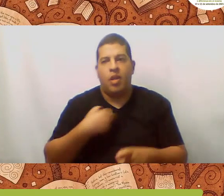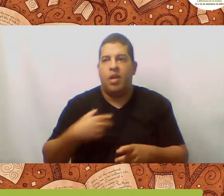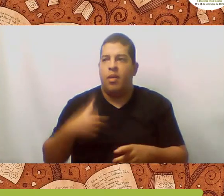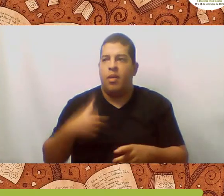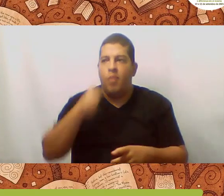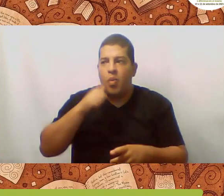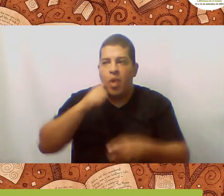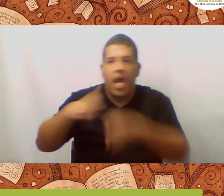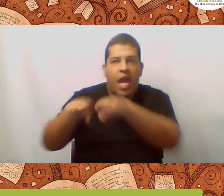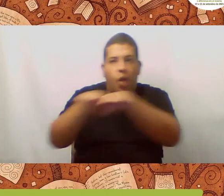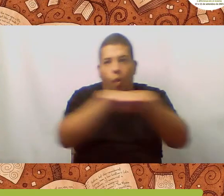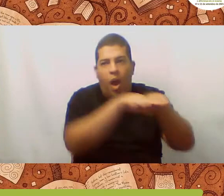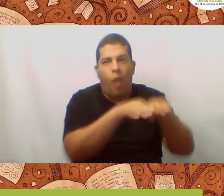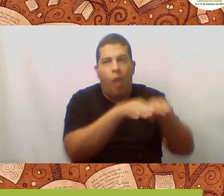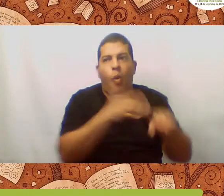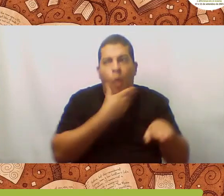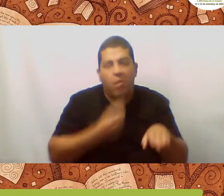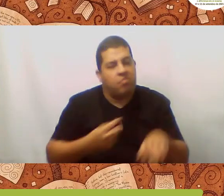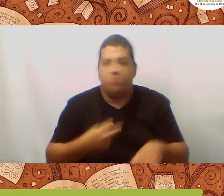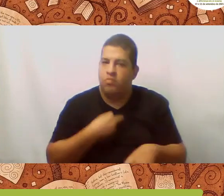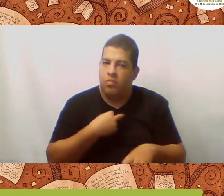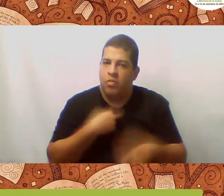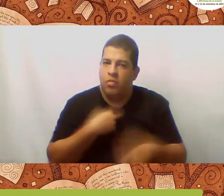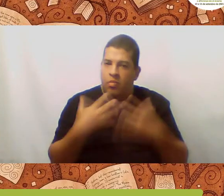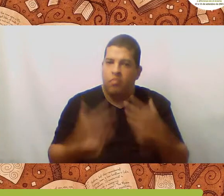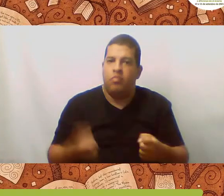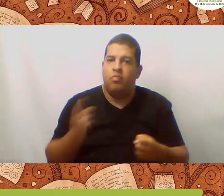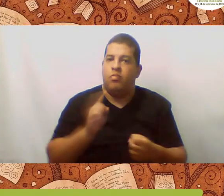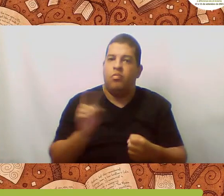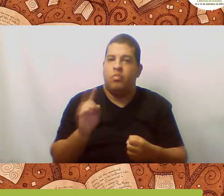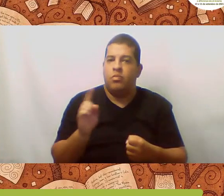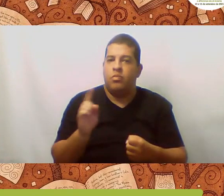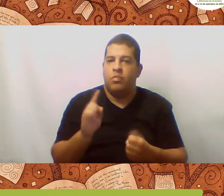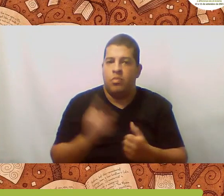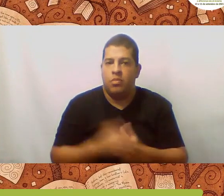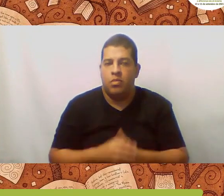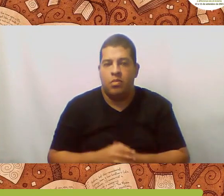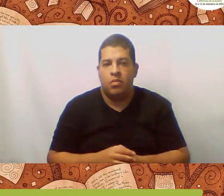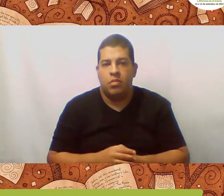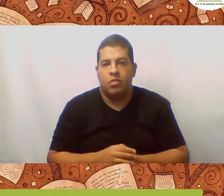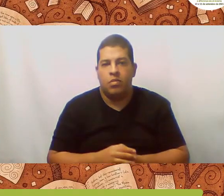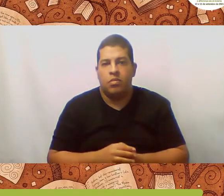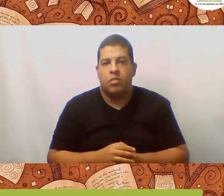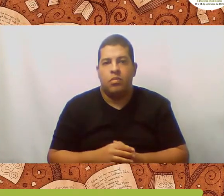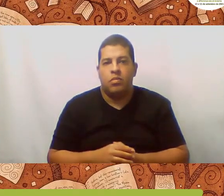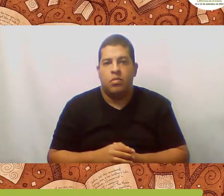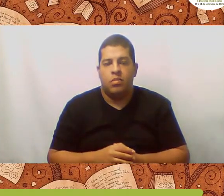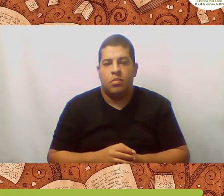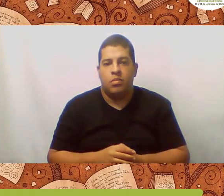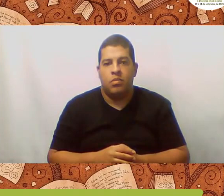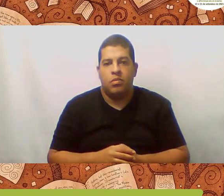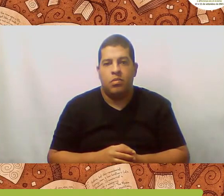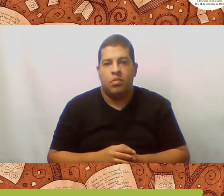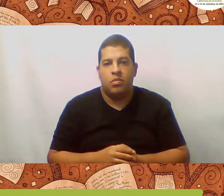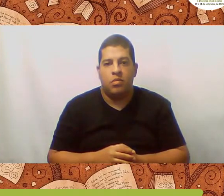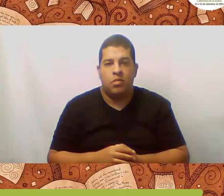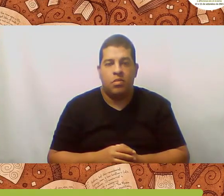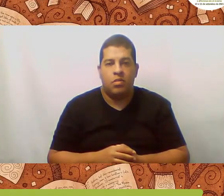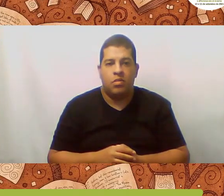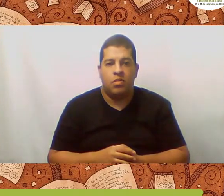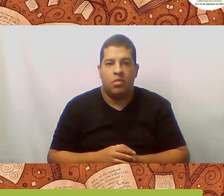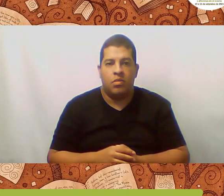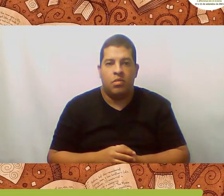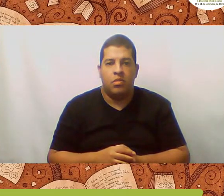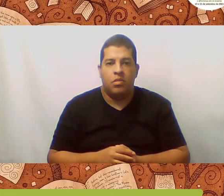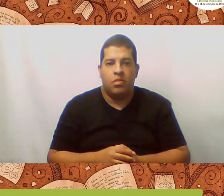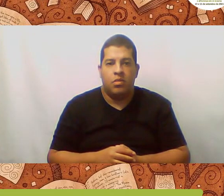aos homens, né, e que vai ter marcações tanto simbólicas quanto, quanto reais.